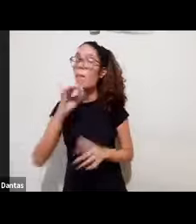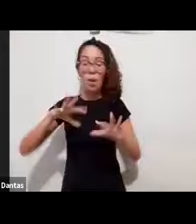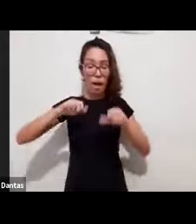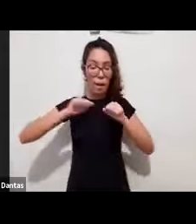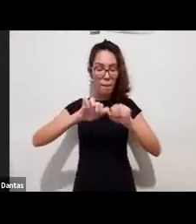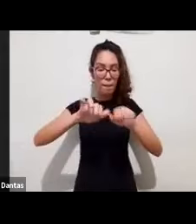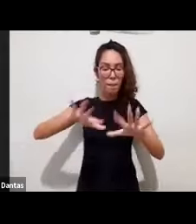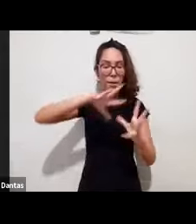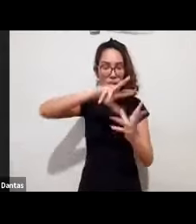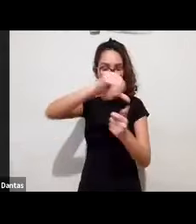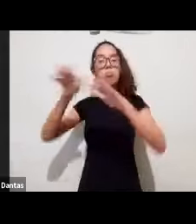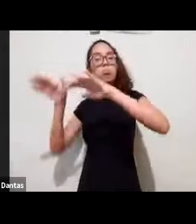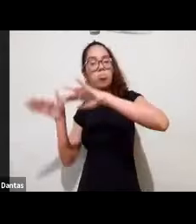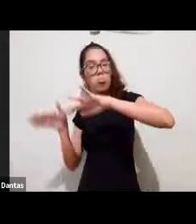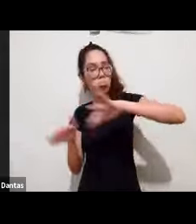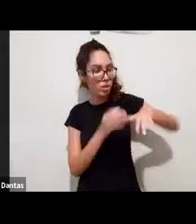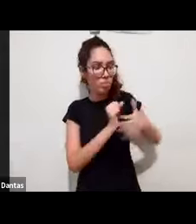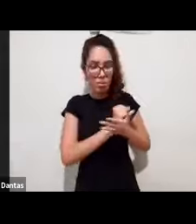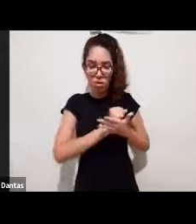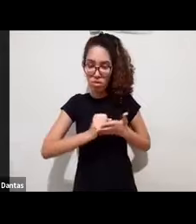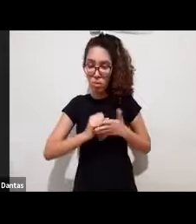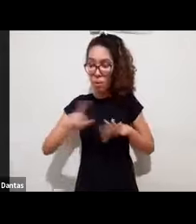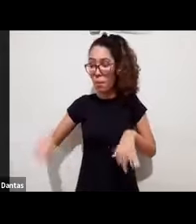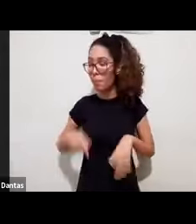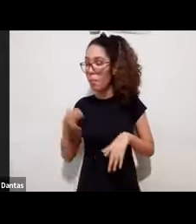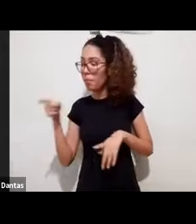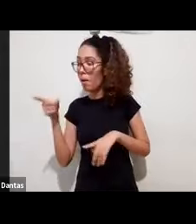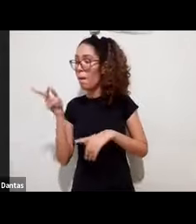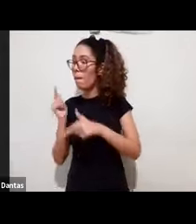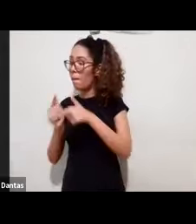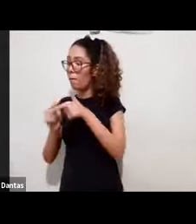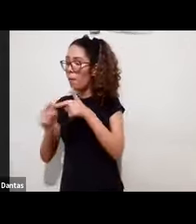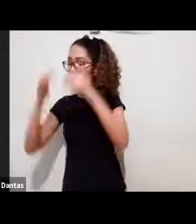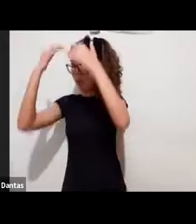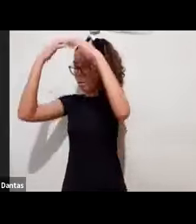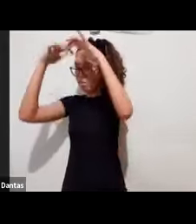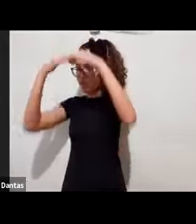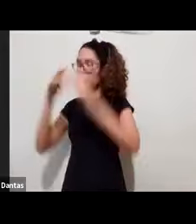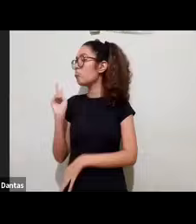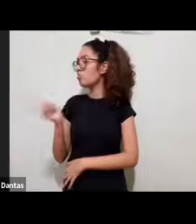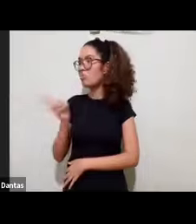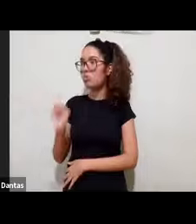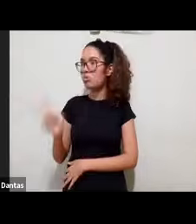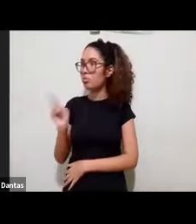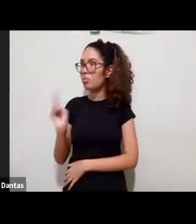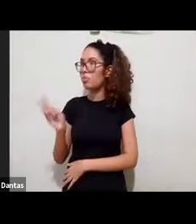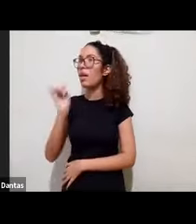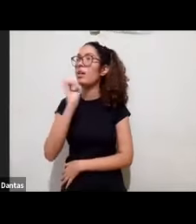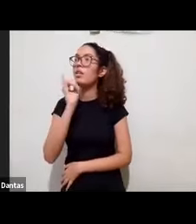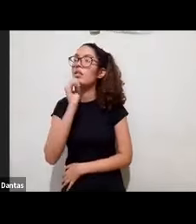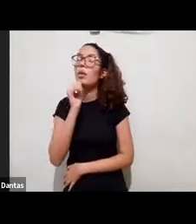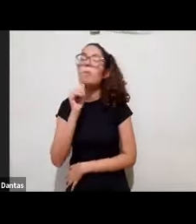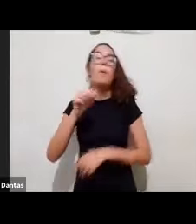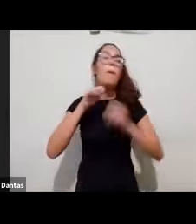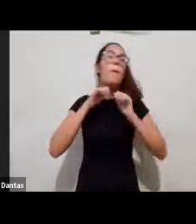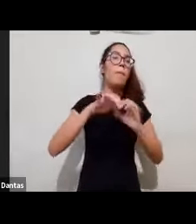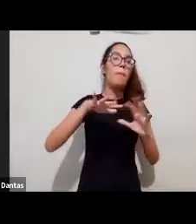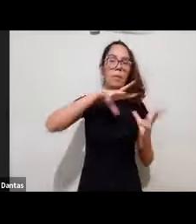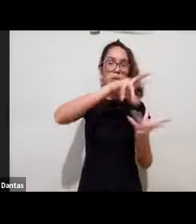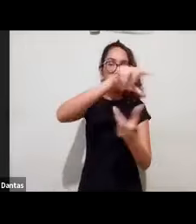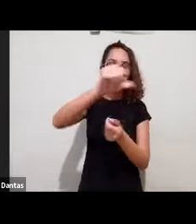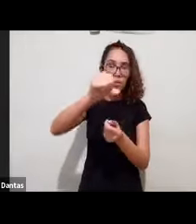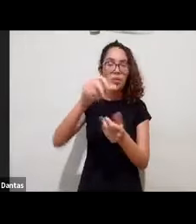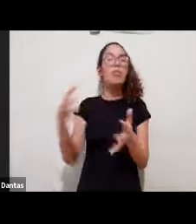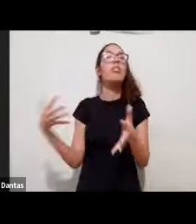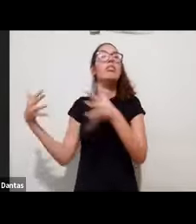antes da pandemia do Covid, ela vai continuar crescendo, né? Inclusive uma pandemia que afeta muitos profissionais da saúde, a